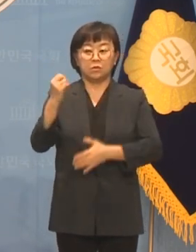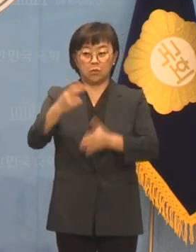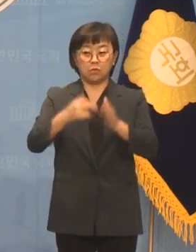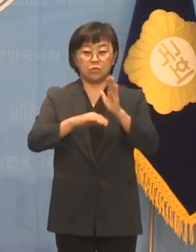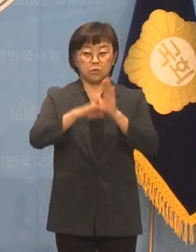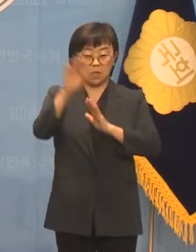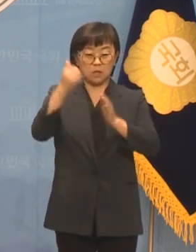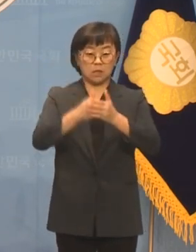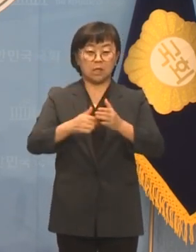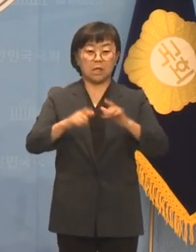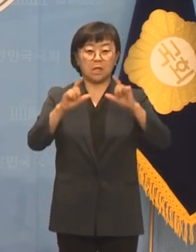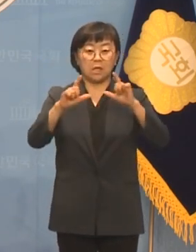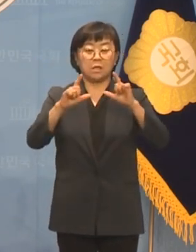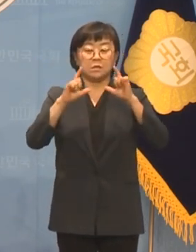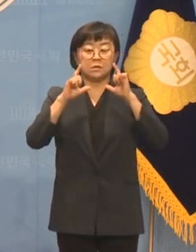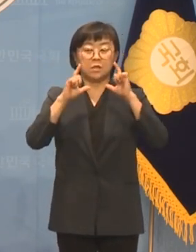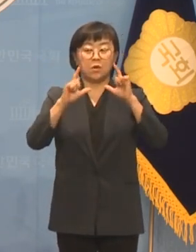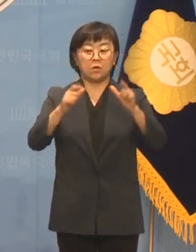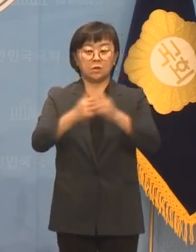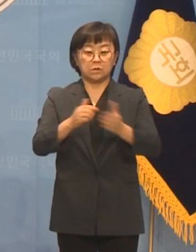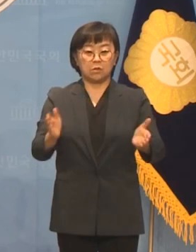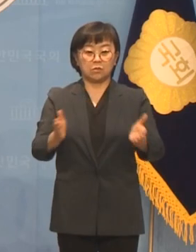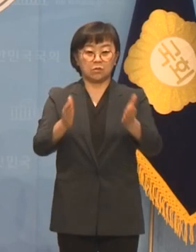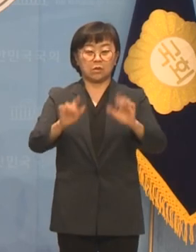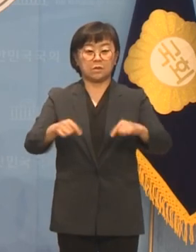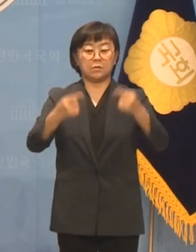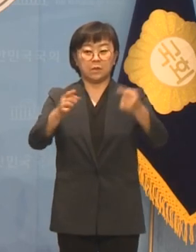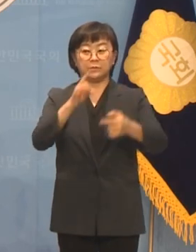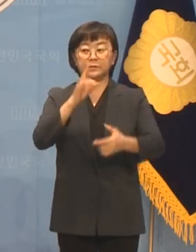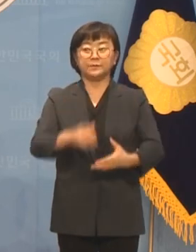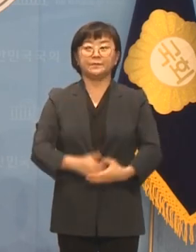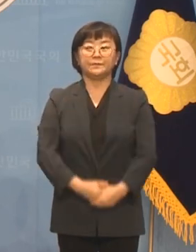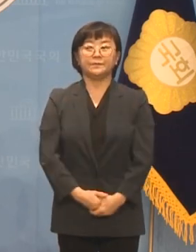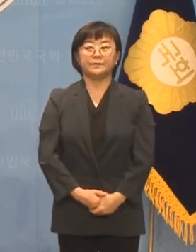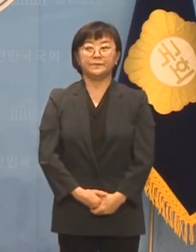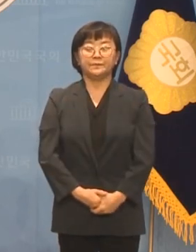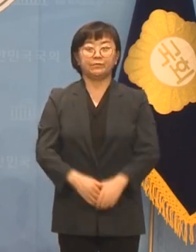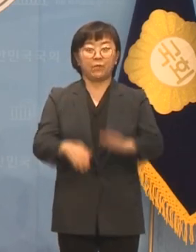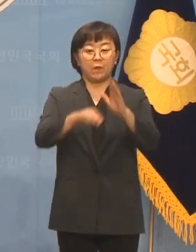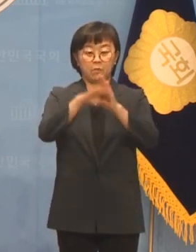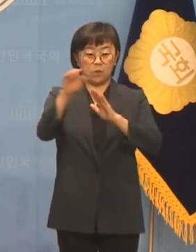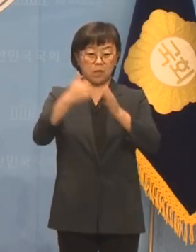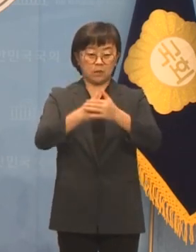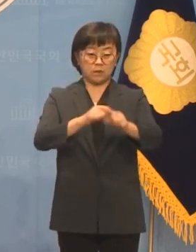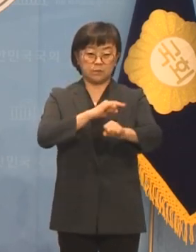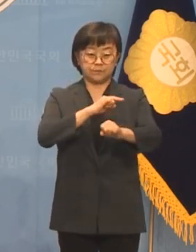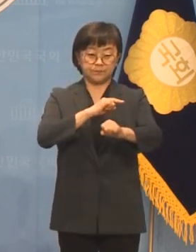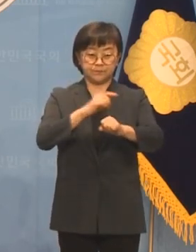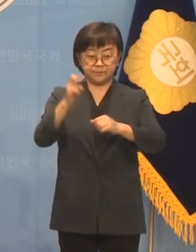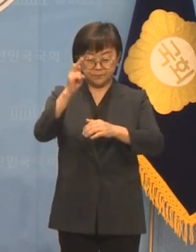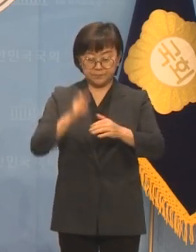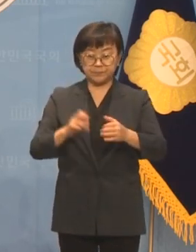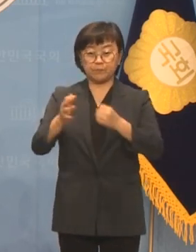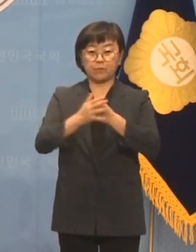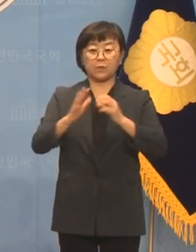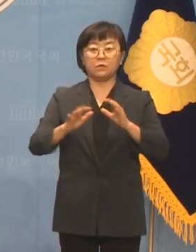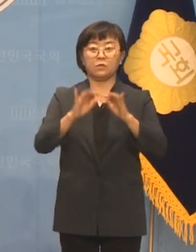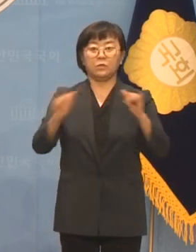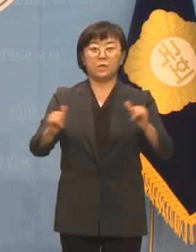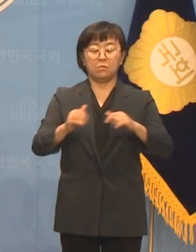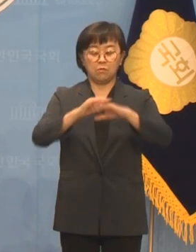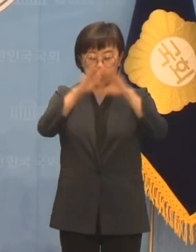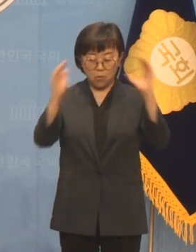북한의 선전 선동에 동요해 안 됩니다 북한의 무력 도발서는 국민